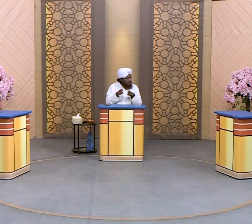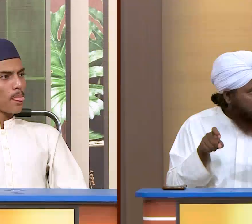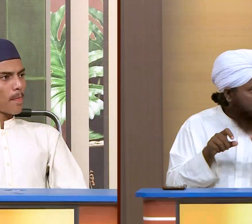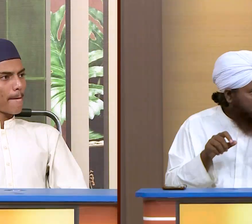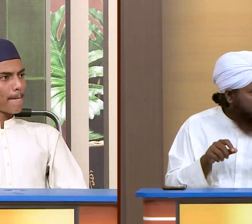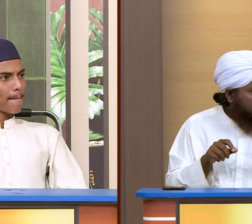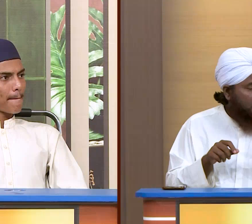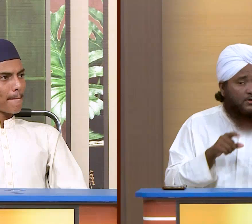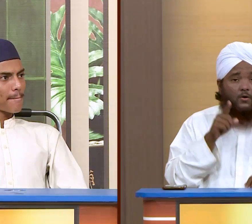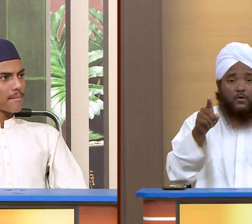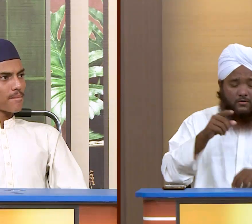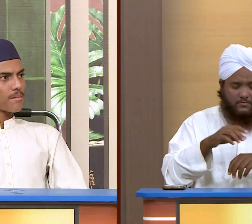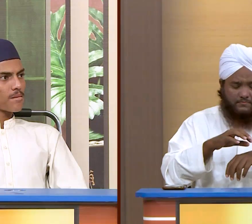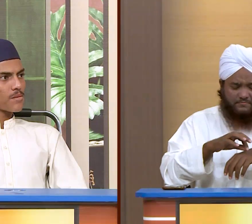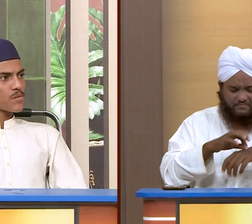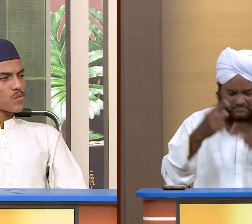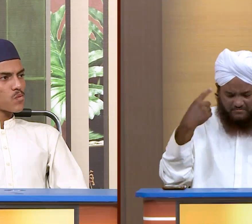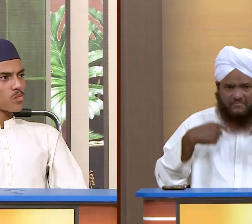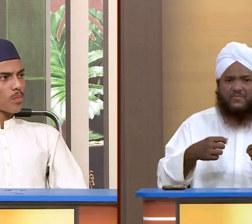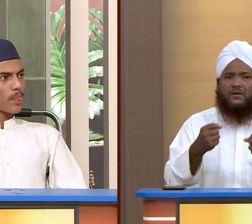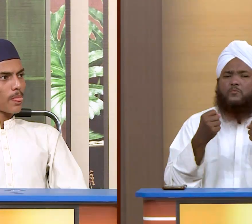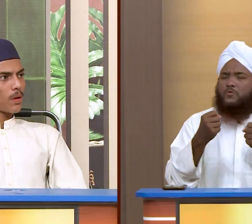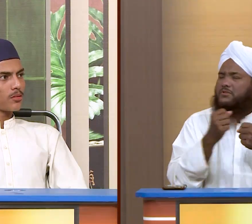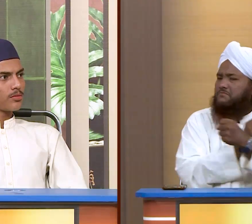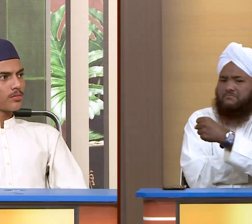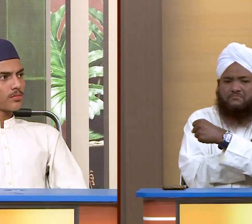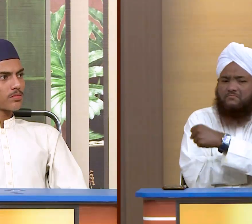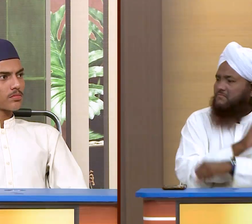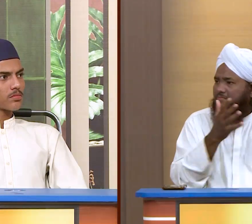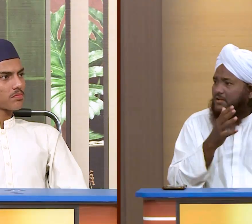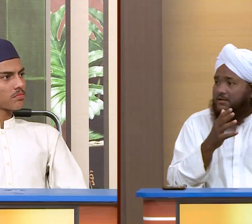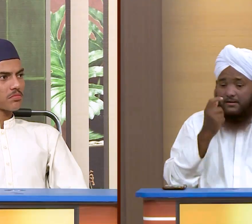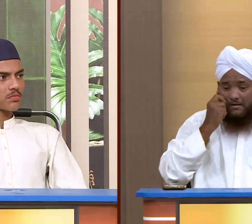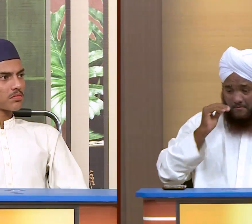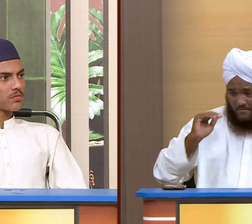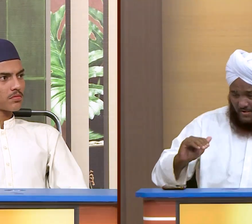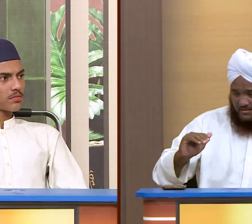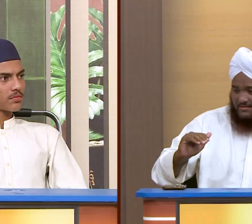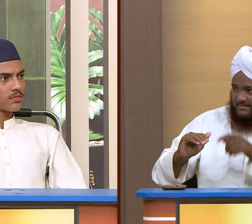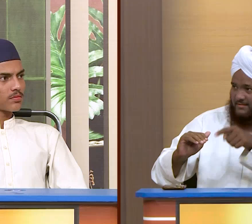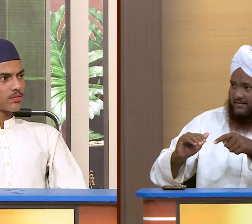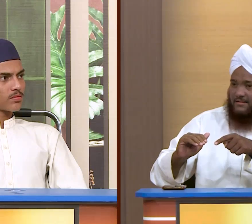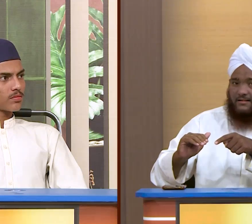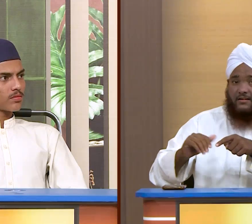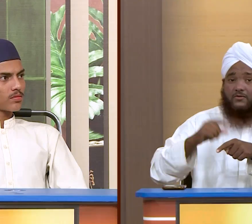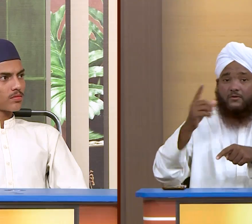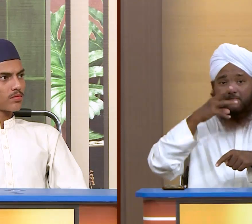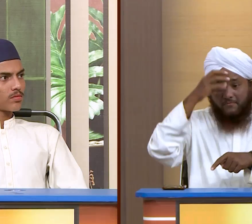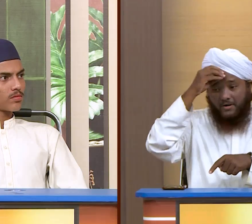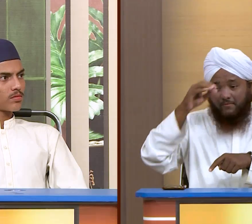اور ان کے اعضاء میں طاقت نہ رہے، اور جیسا تم بچپنے میں ان کے پاس بے طاقت تھے، ایسے